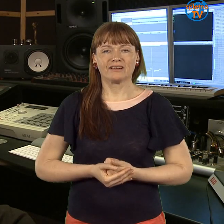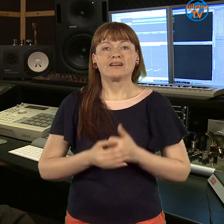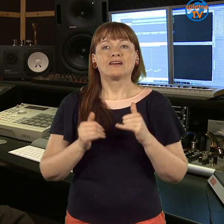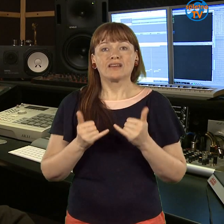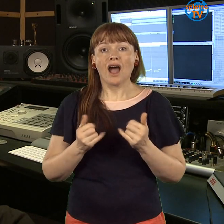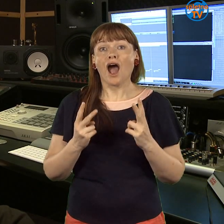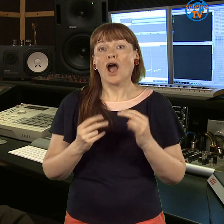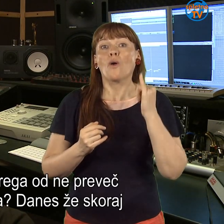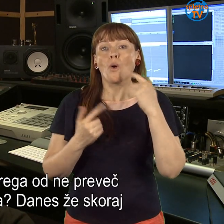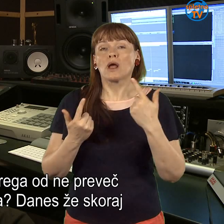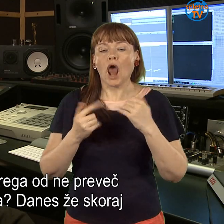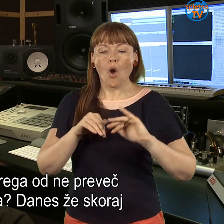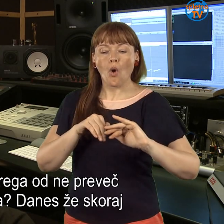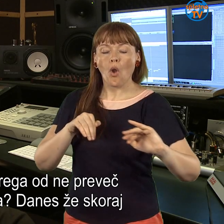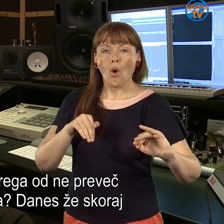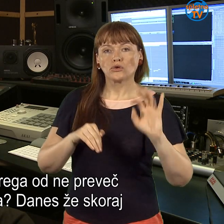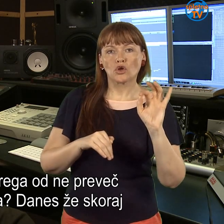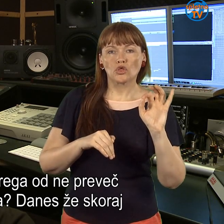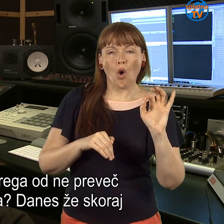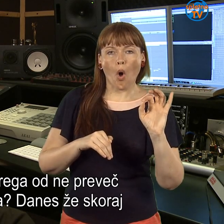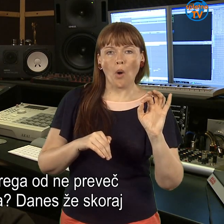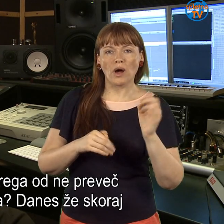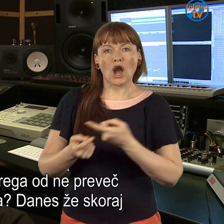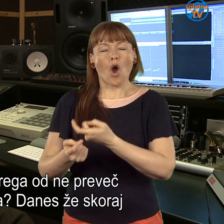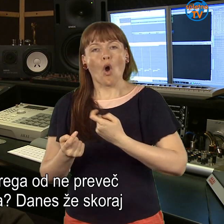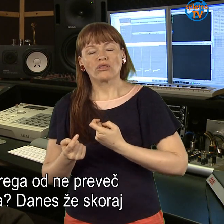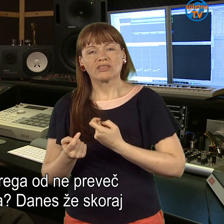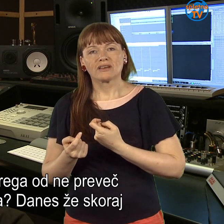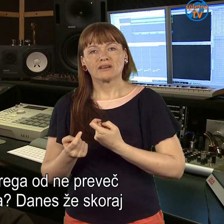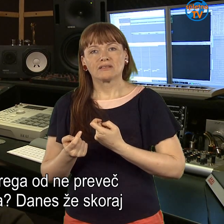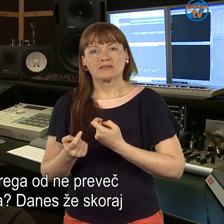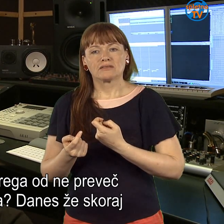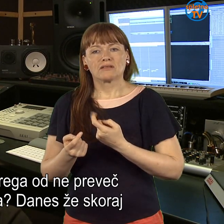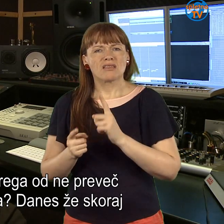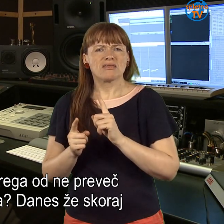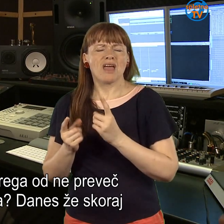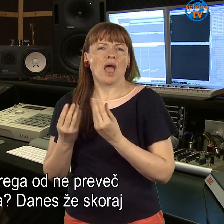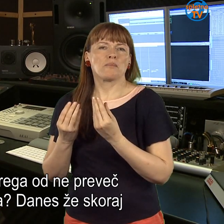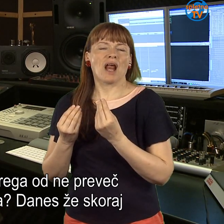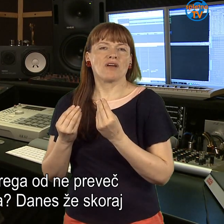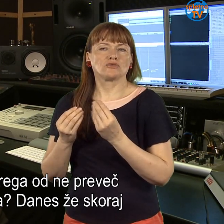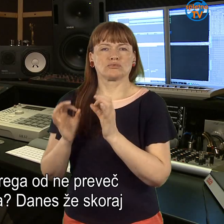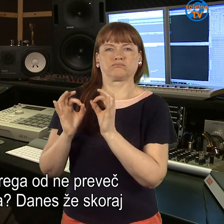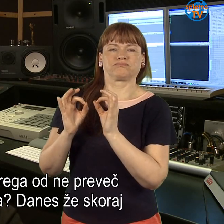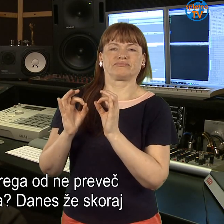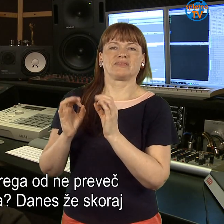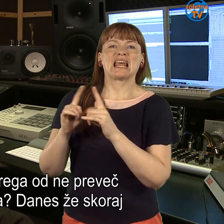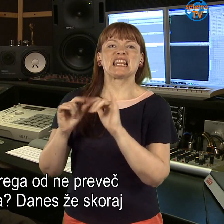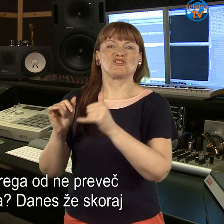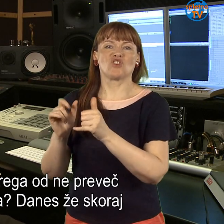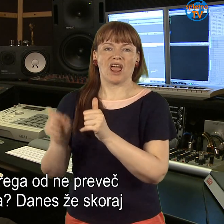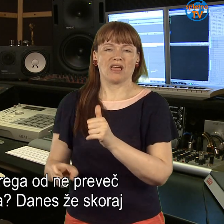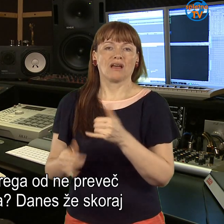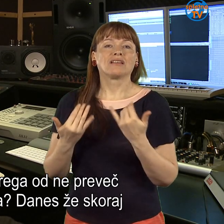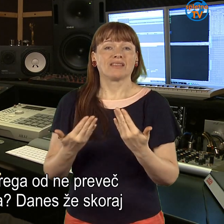Ja, kako bi lahko ločil dobrega od recimo ne preveč nadarjenega DJ-ja. Danes že v bistvu